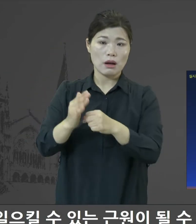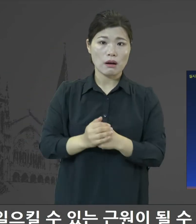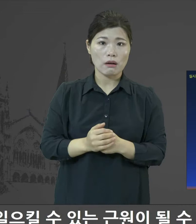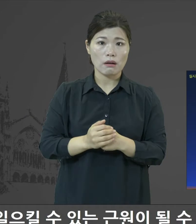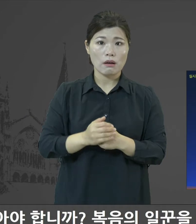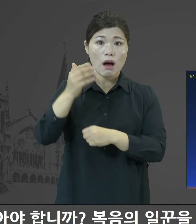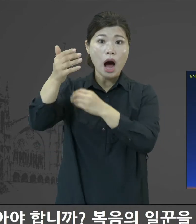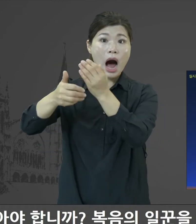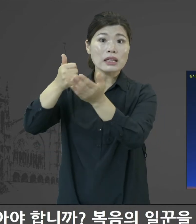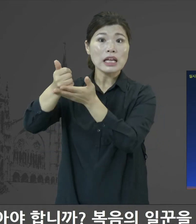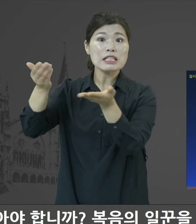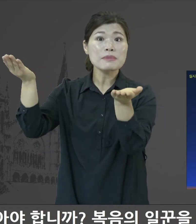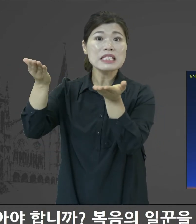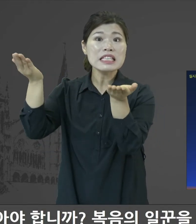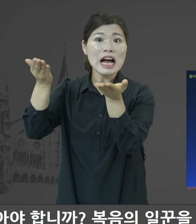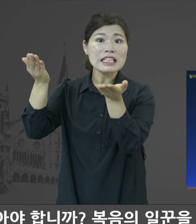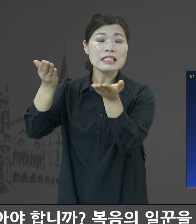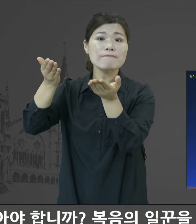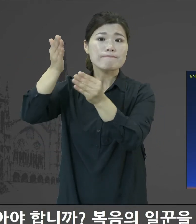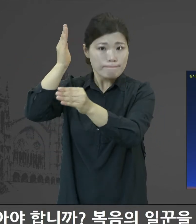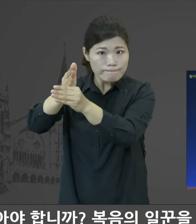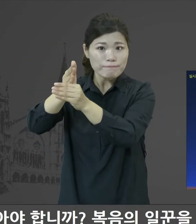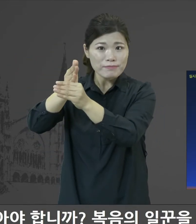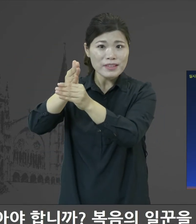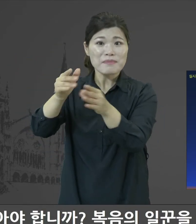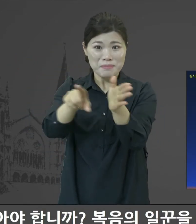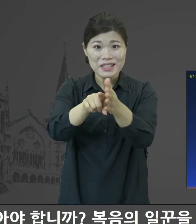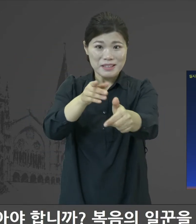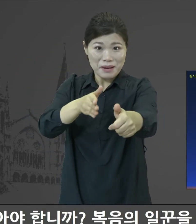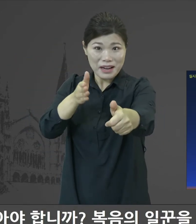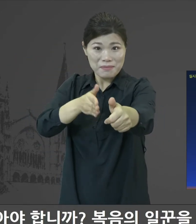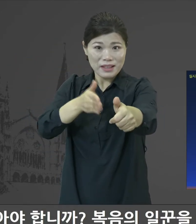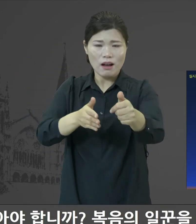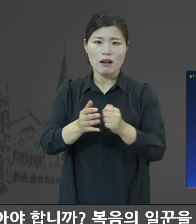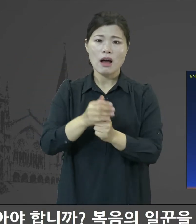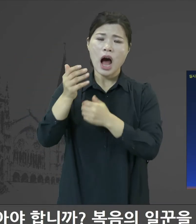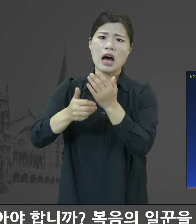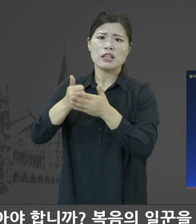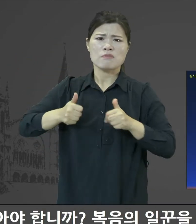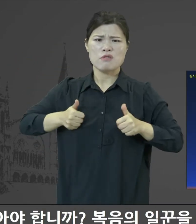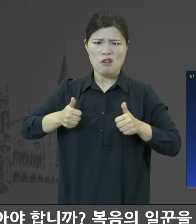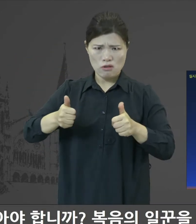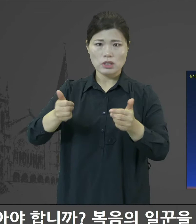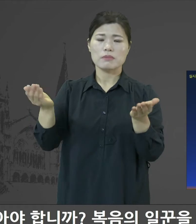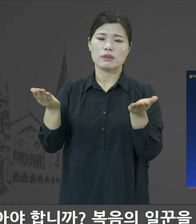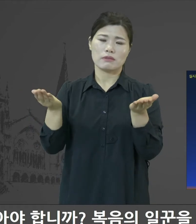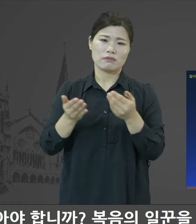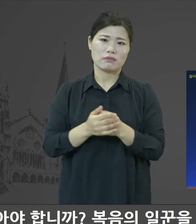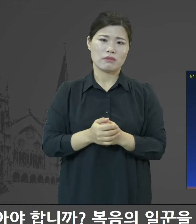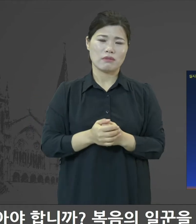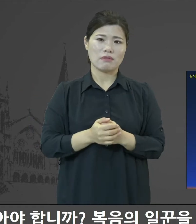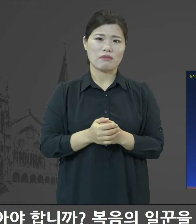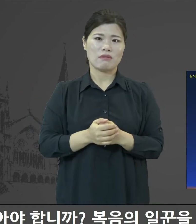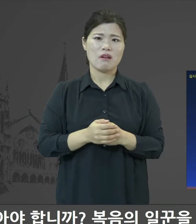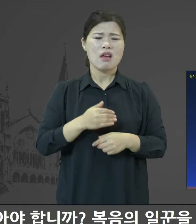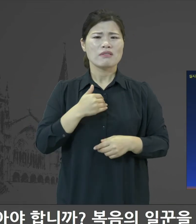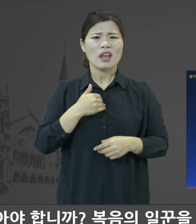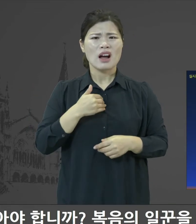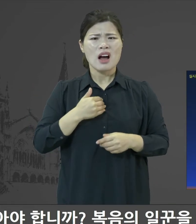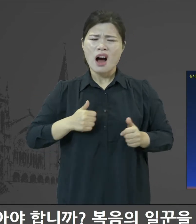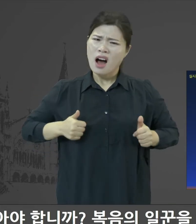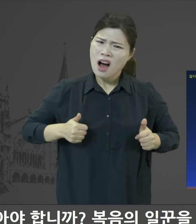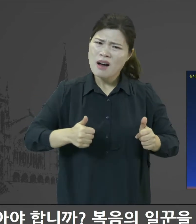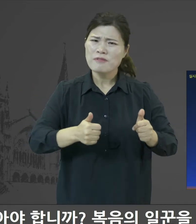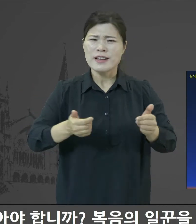하나님이 일하시는 분이신 줄로 믿으시기 바랍니다. 하나님이 열심히 일하십니다. 정말 열심히 일해요. 그래서 내가 아무리 열심히